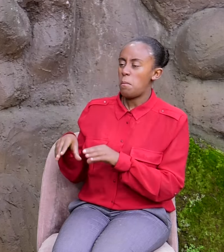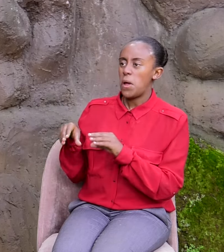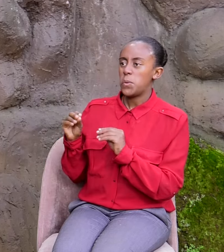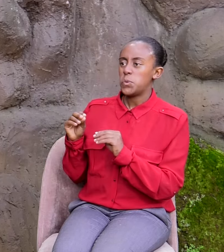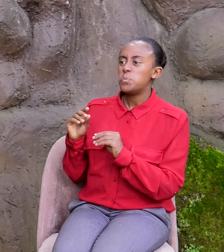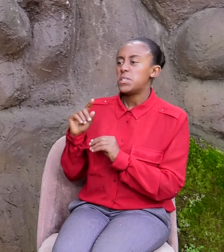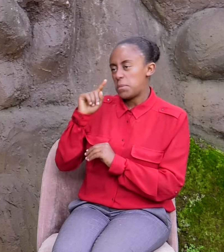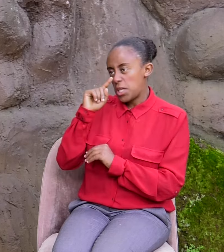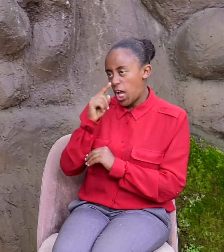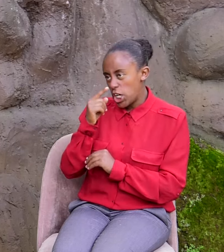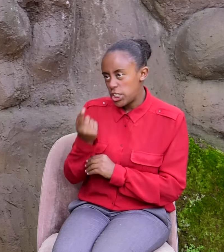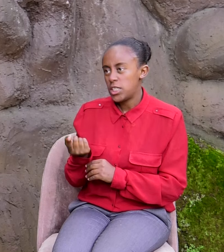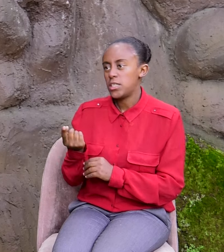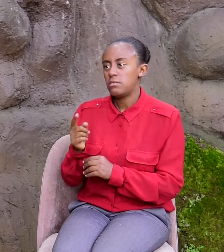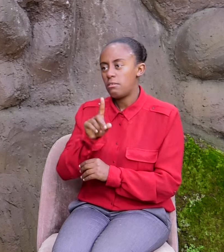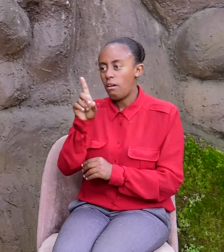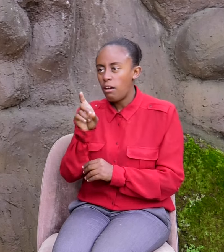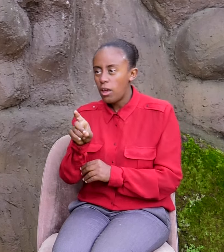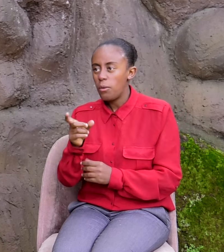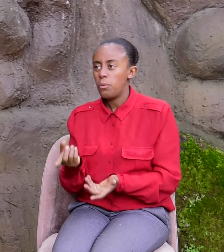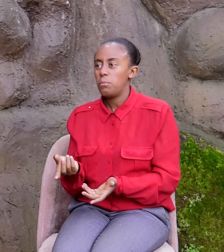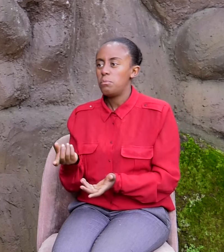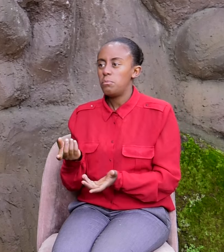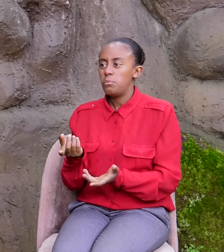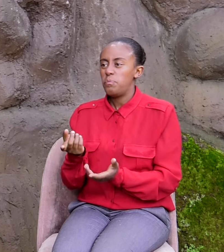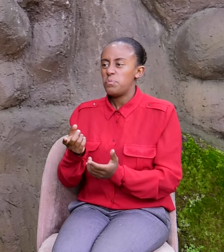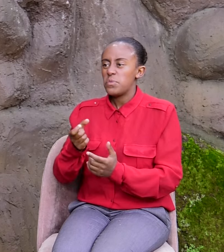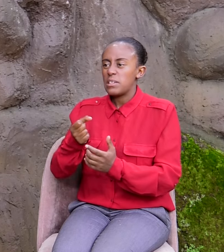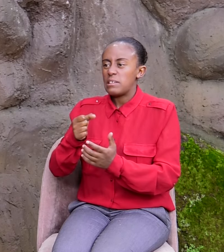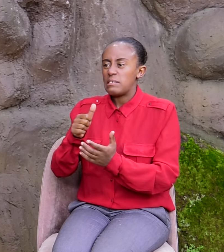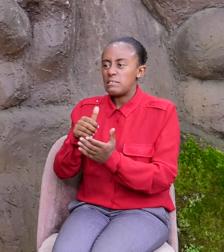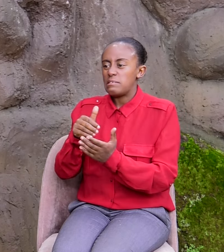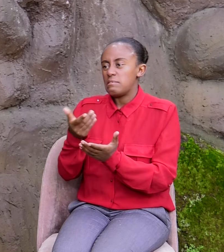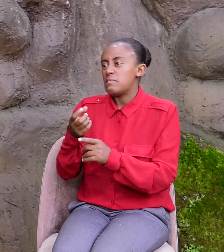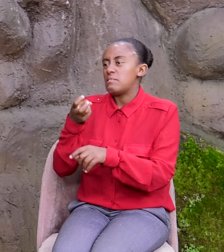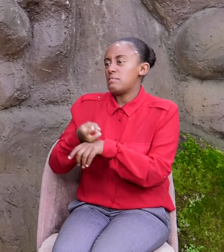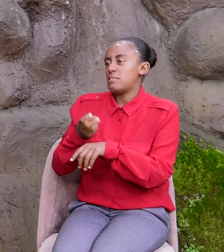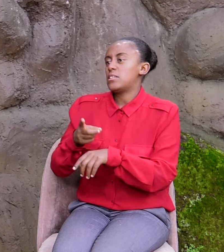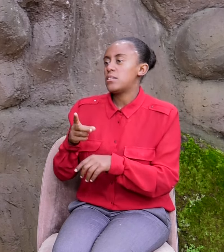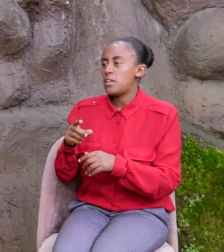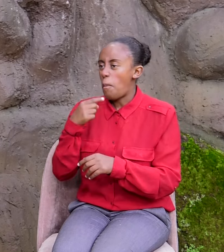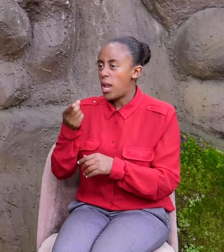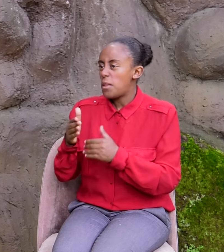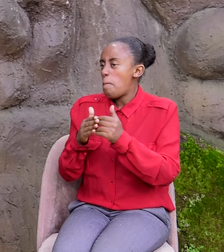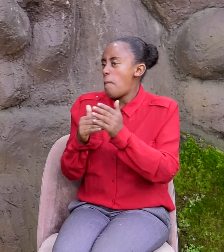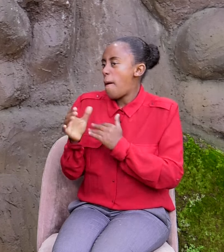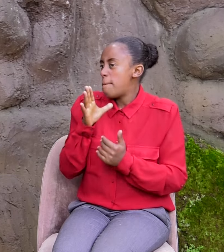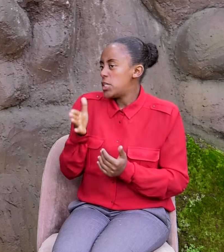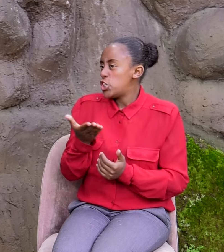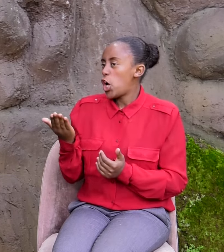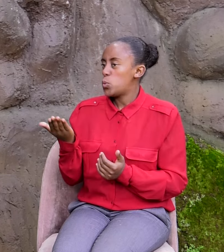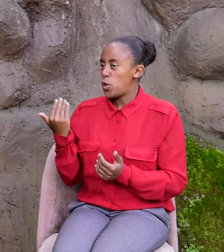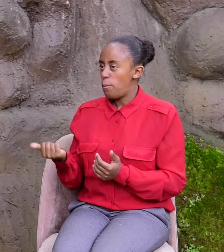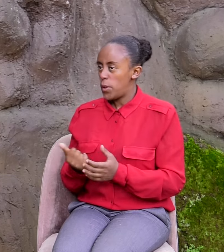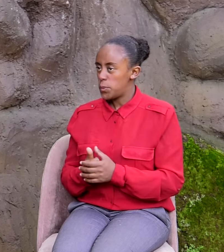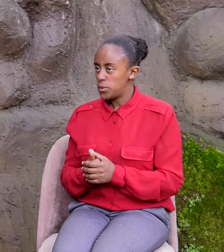ተማሪዎቹ ጋር የመሰለቻቸት ጥያቄውም ክርሬ ማለት ብቻ የማይመቹ ነገሮች ነበሩት።